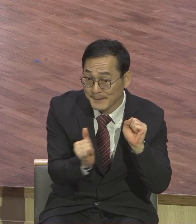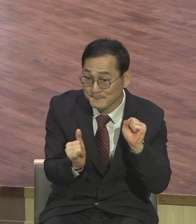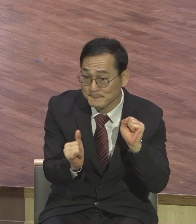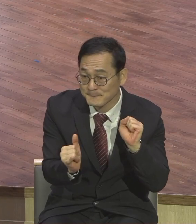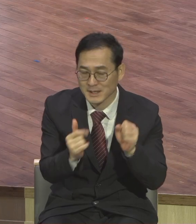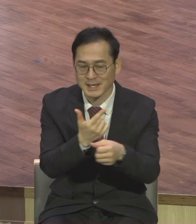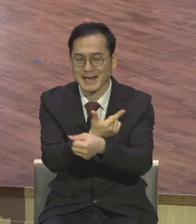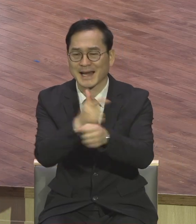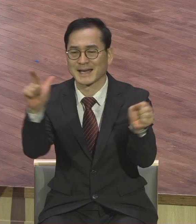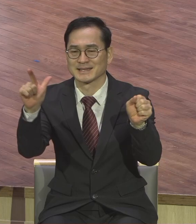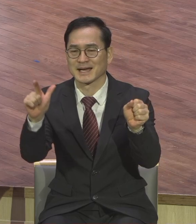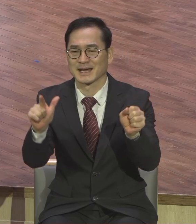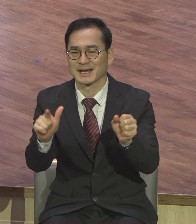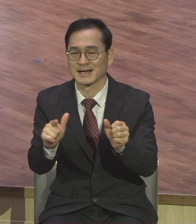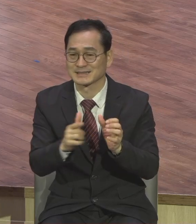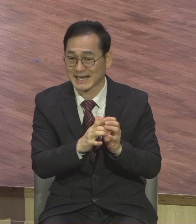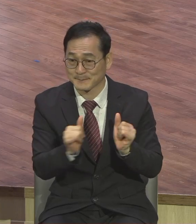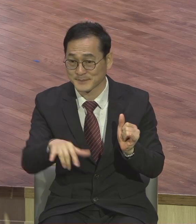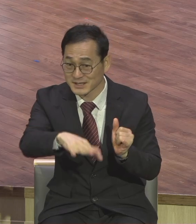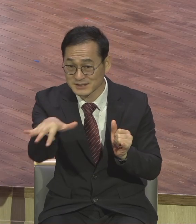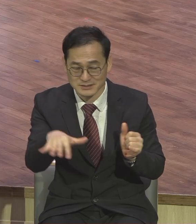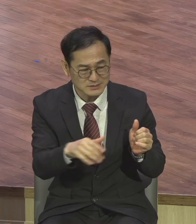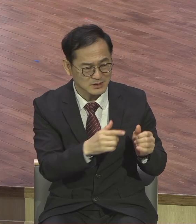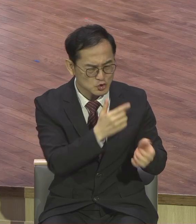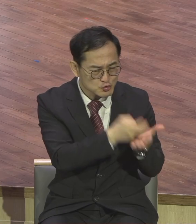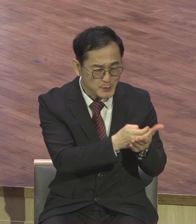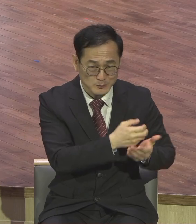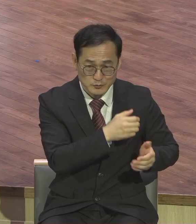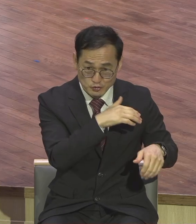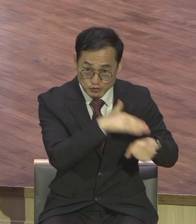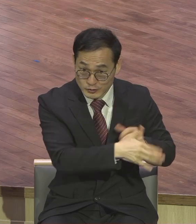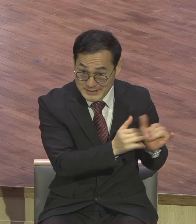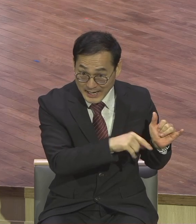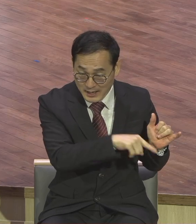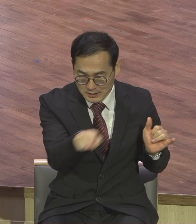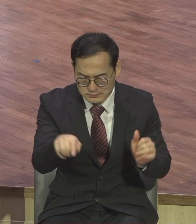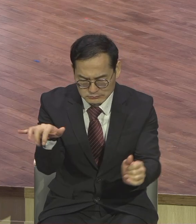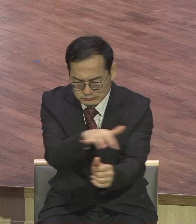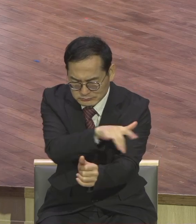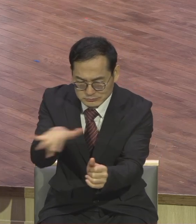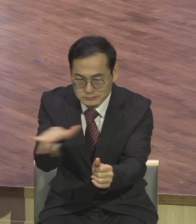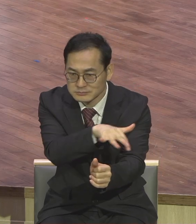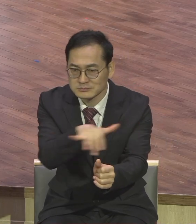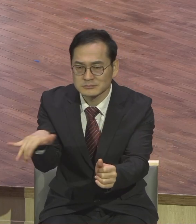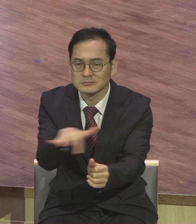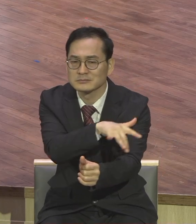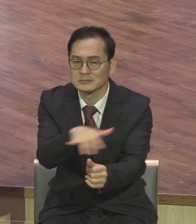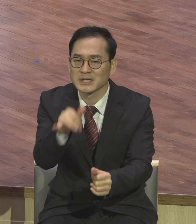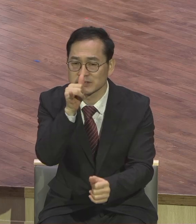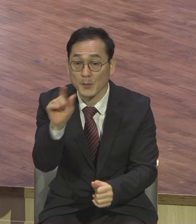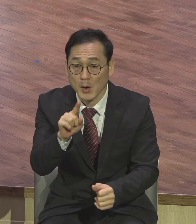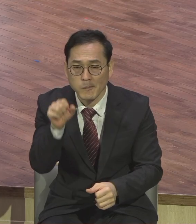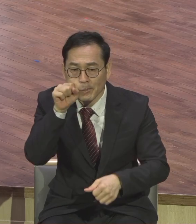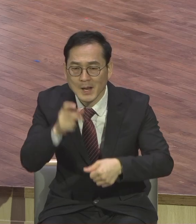교회 성도들을 유혹한 내용이 나옵니다. 그것은 바로 할례 문제예요. 할례.